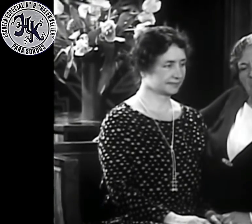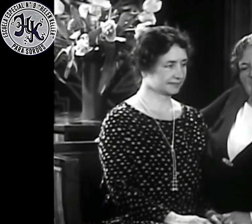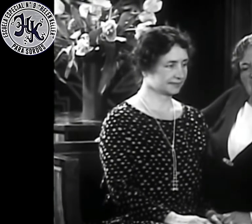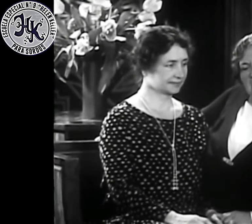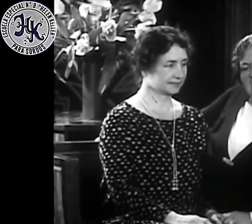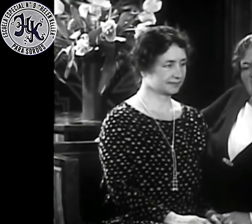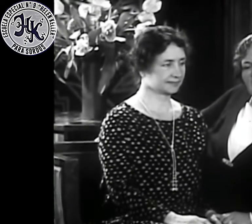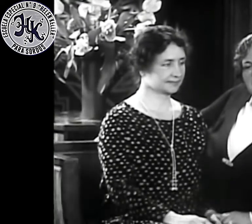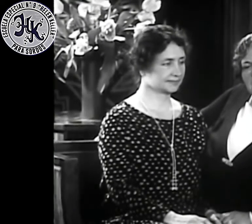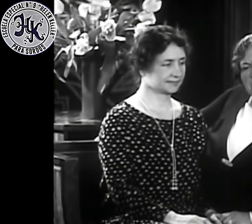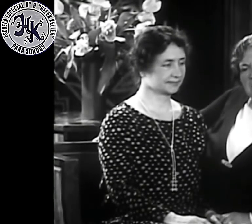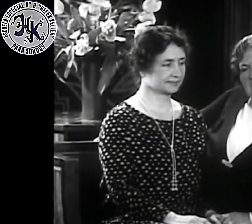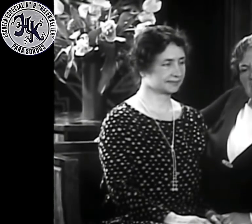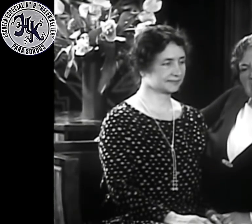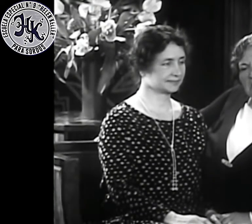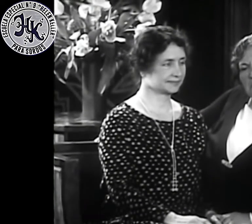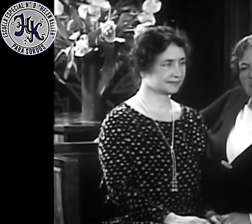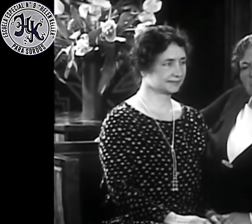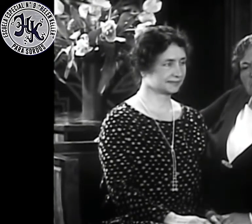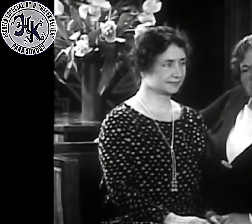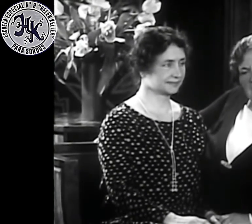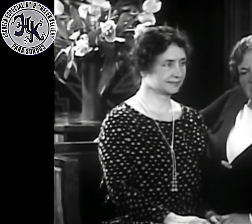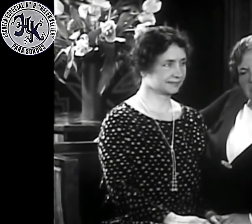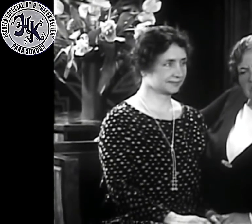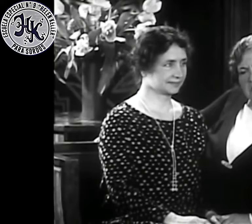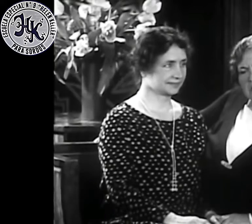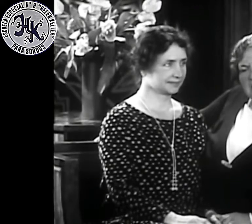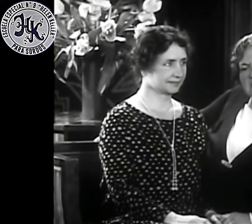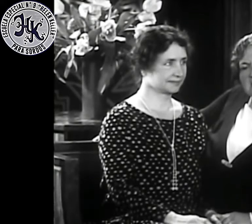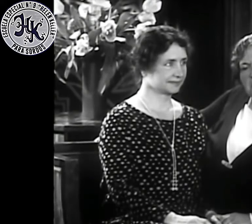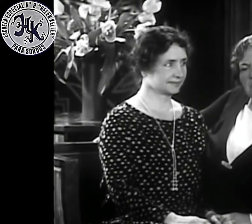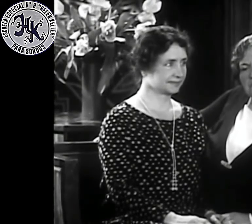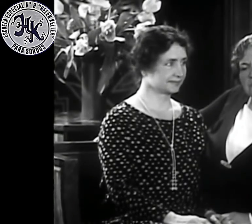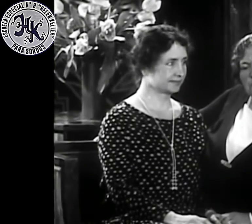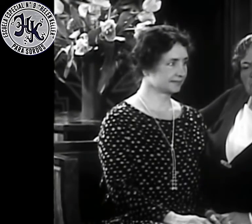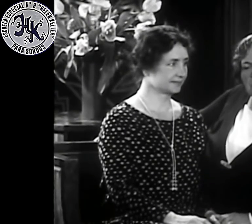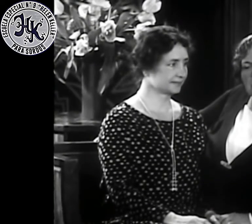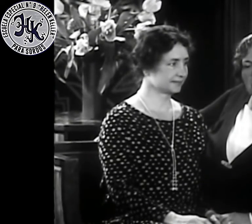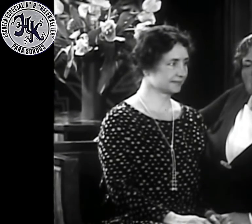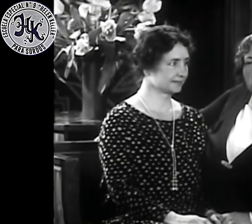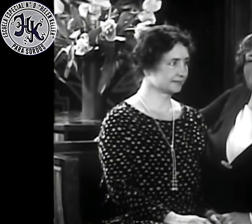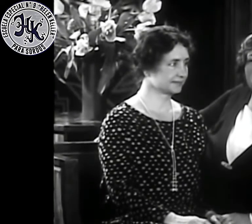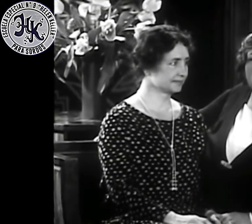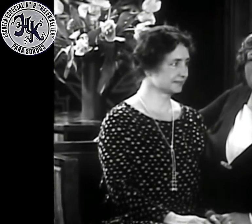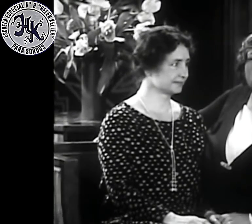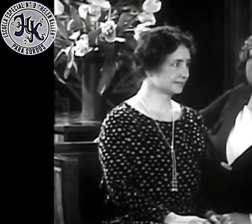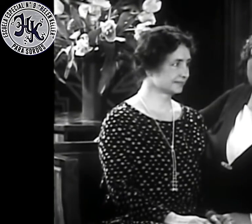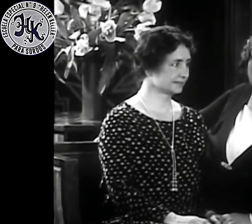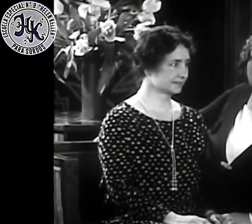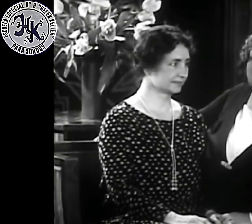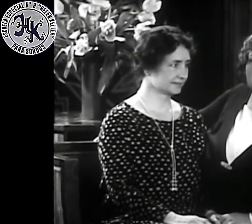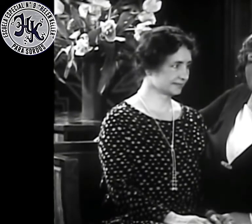enfermedad. No tenía forma de comunicarse con los que le rodeaban, excepto algunas señales